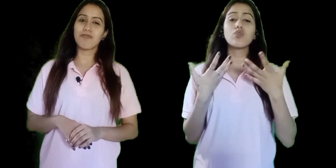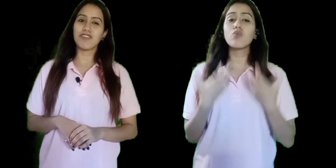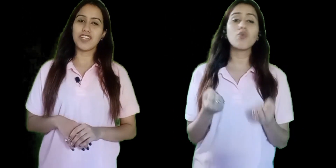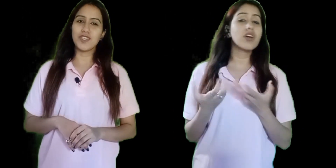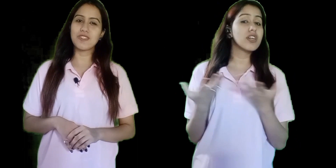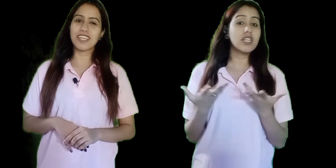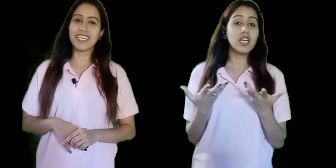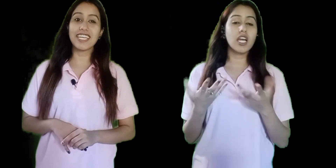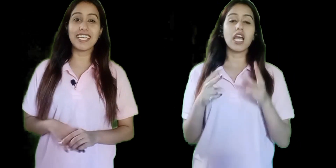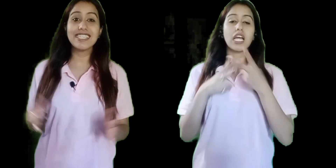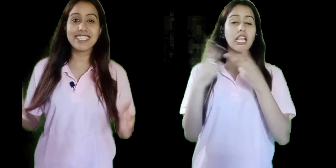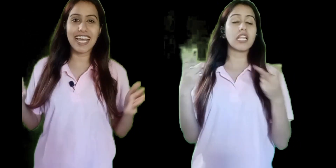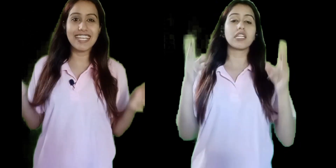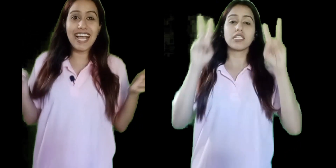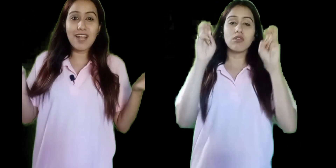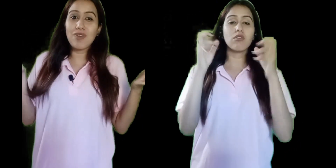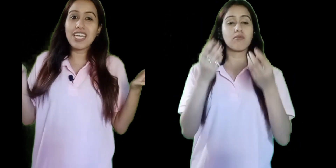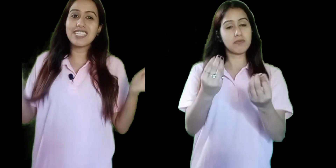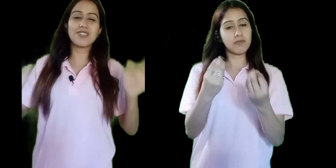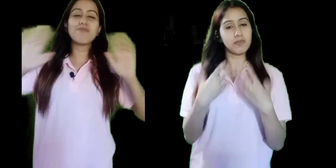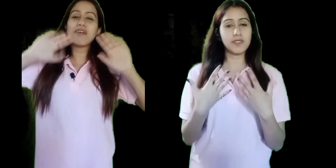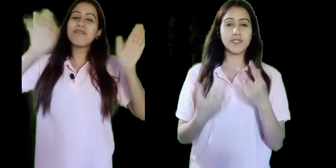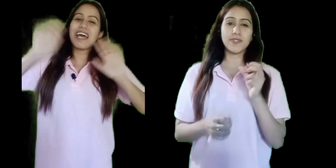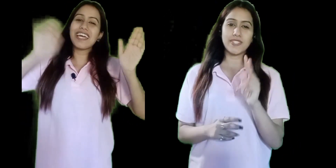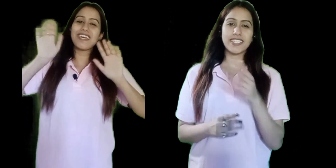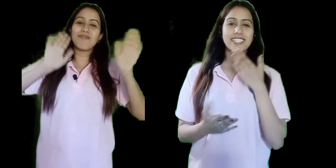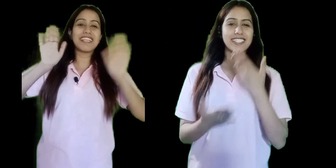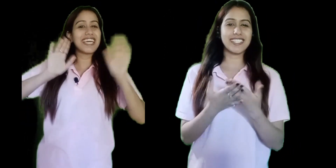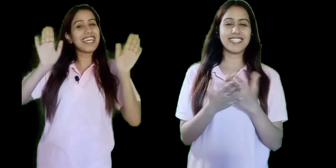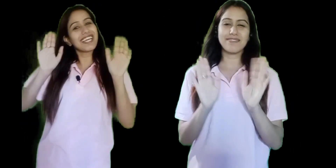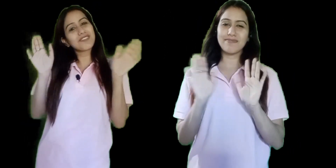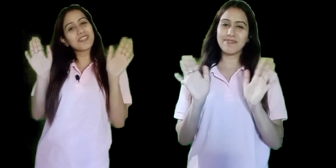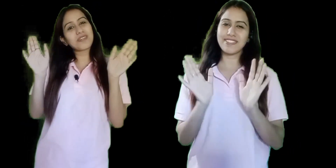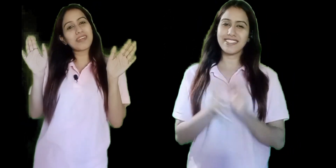किस टाइप की वीडियोस चाहिए इन साइन लैंग्वेज। सो बाय बाय, मिलते हैं नेक्स्ट वीडियो में।